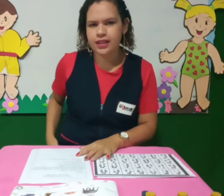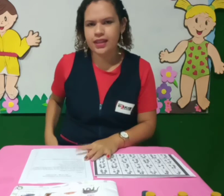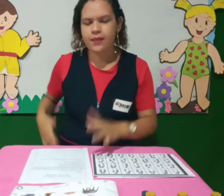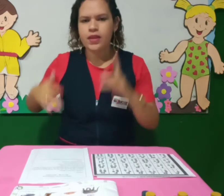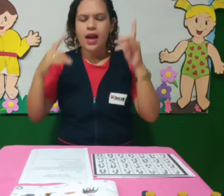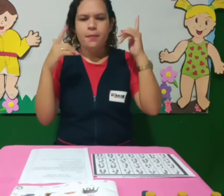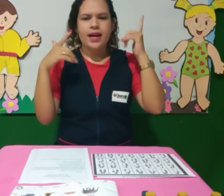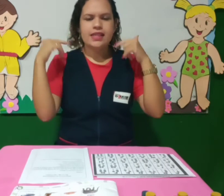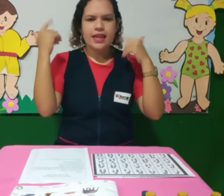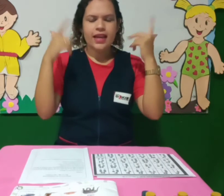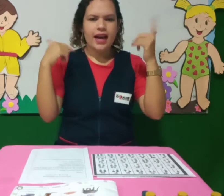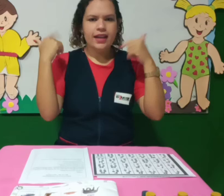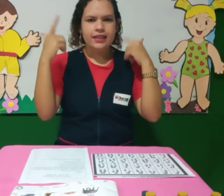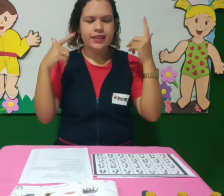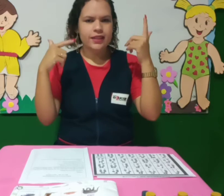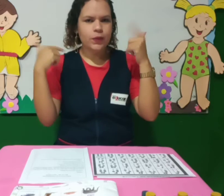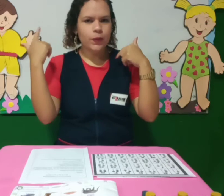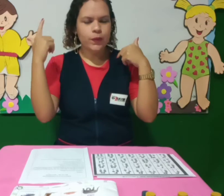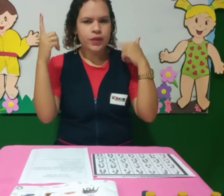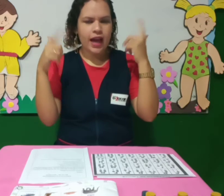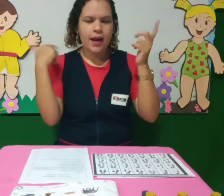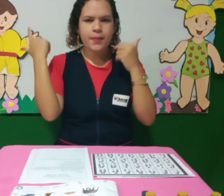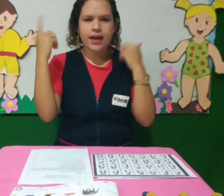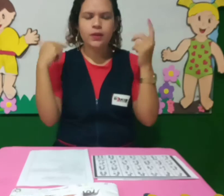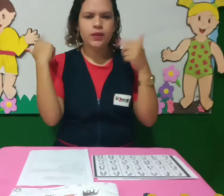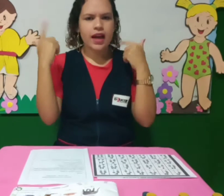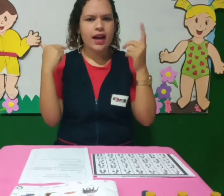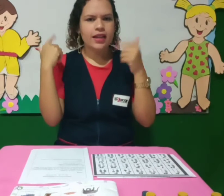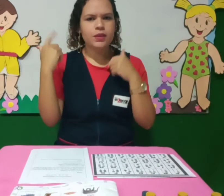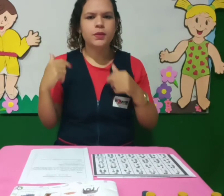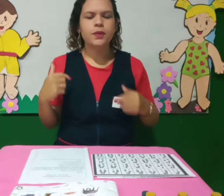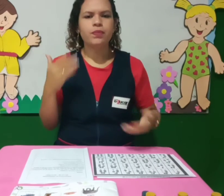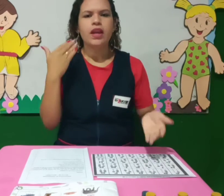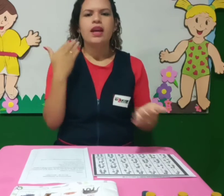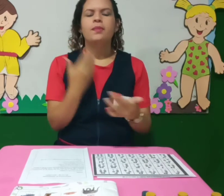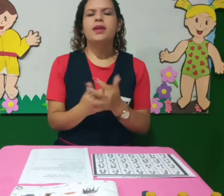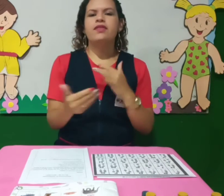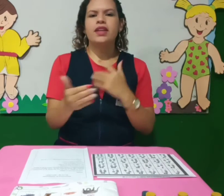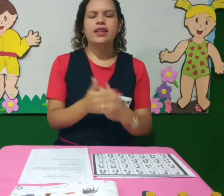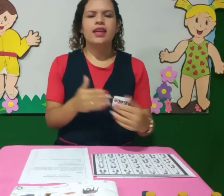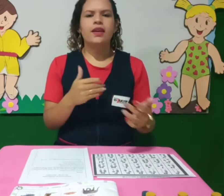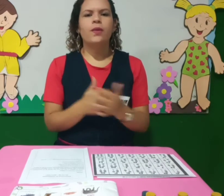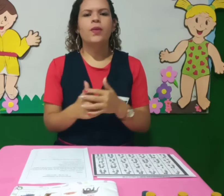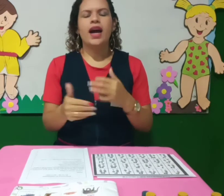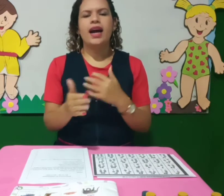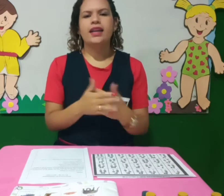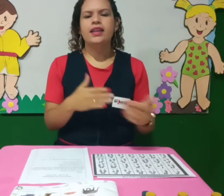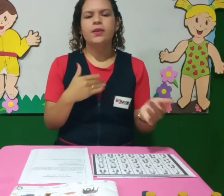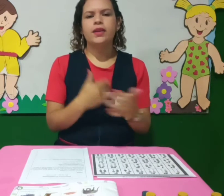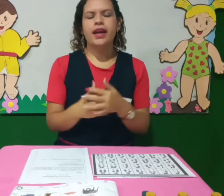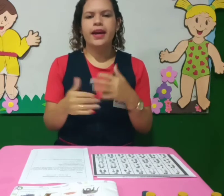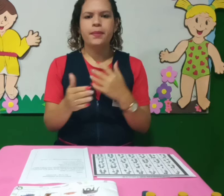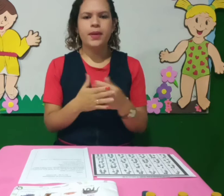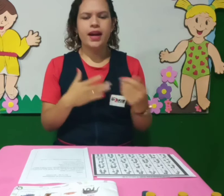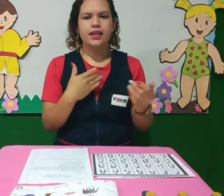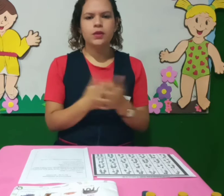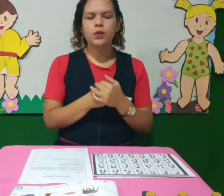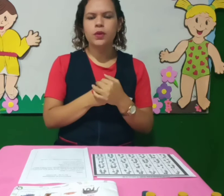gasolina. Mas que carrinho amalucado! Me venderam um carrinho quebrado.